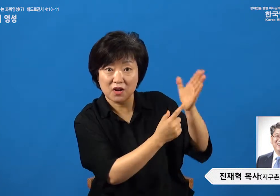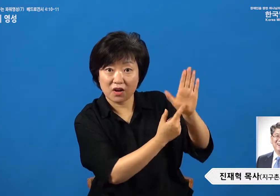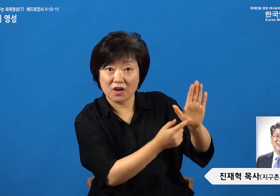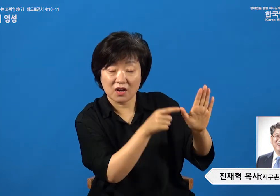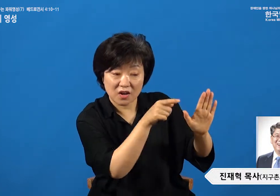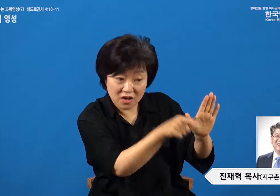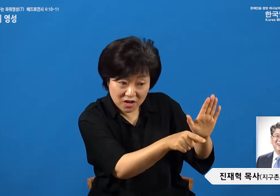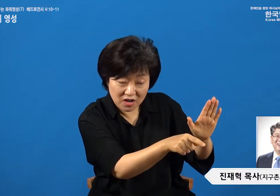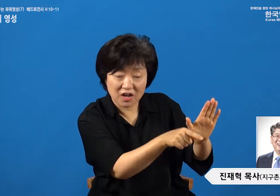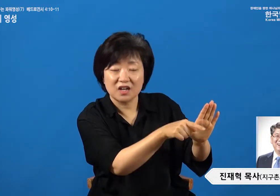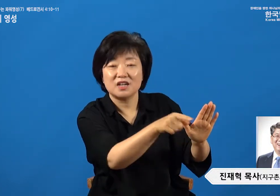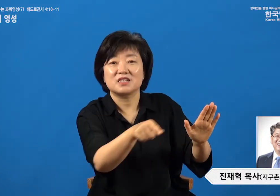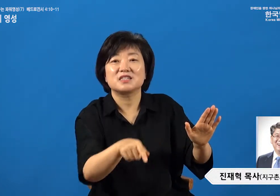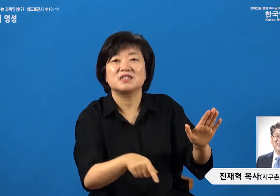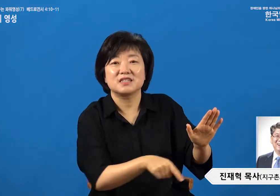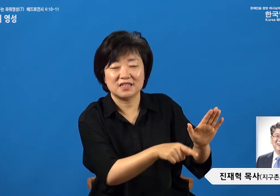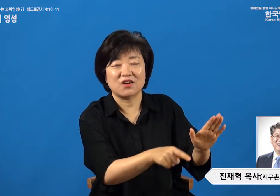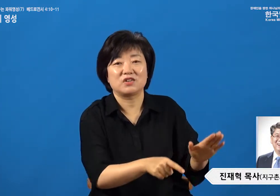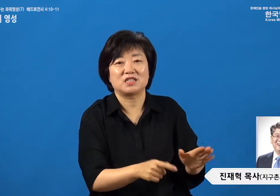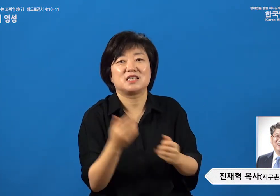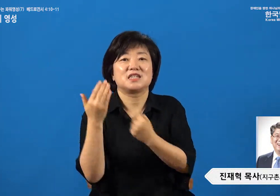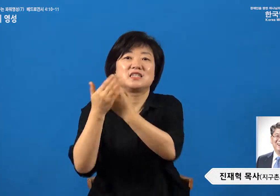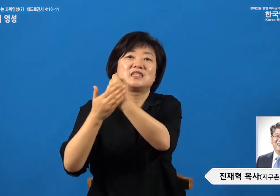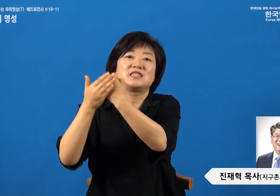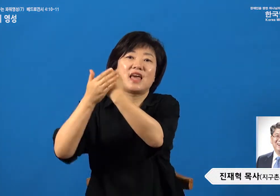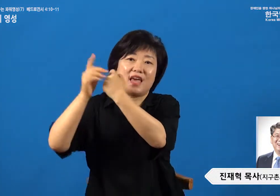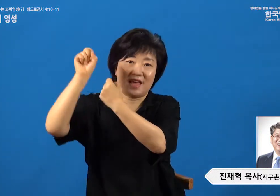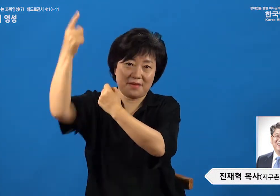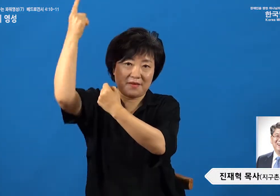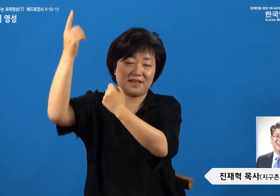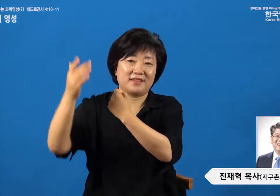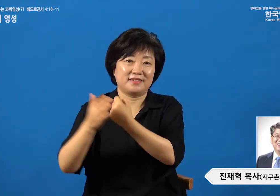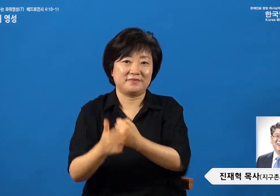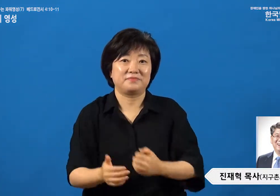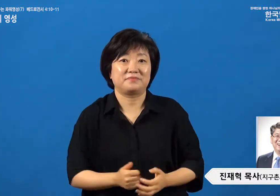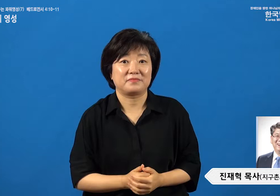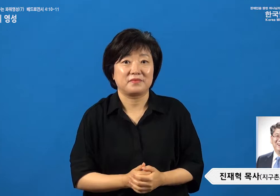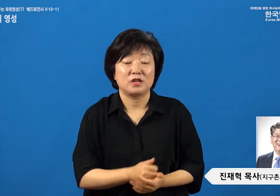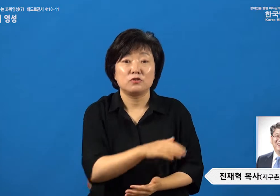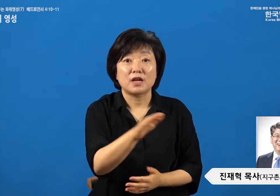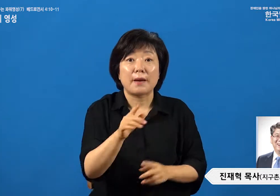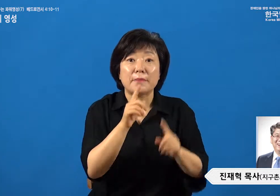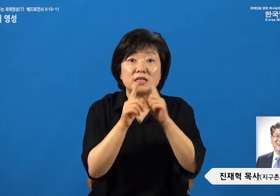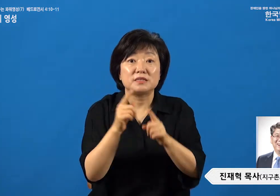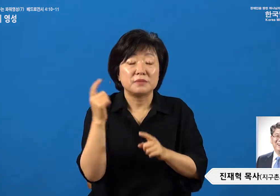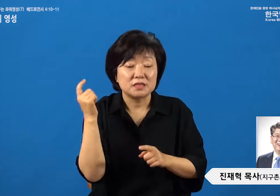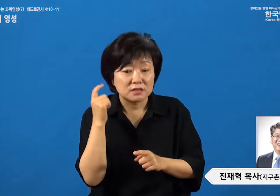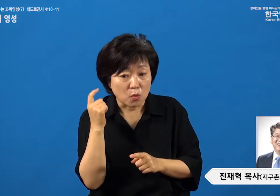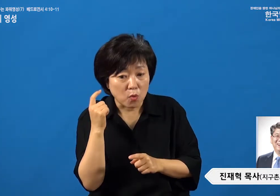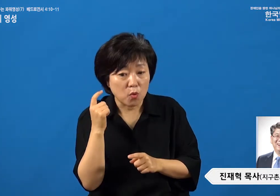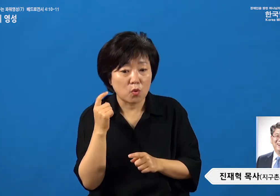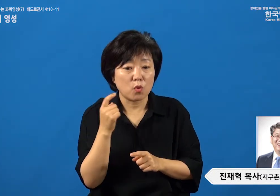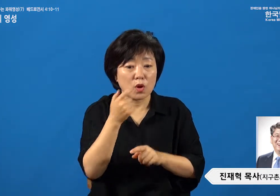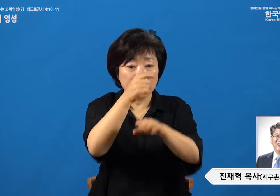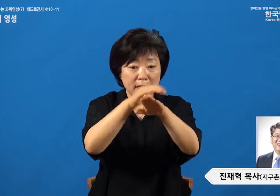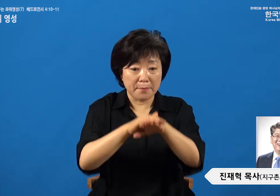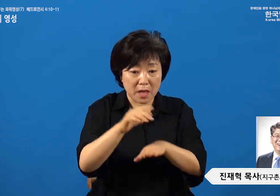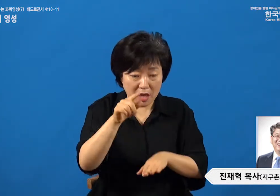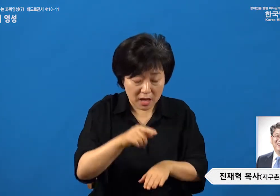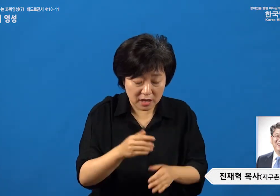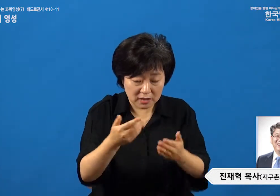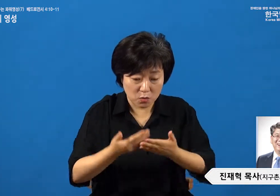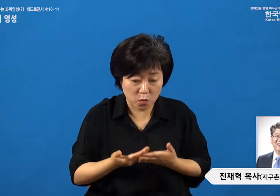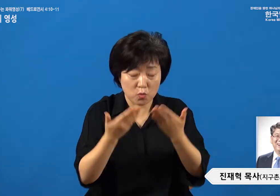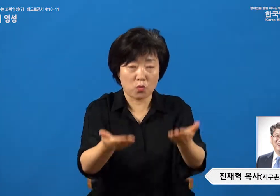결과가 은혜다라고 말씀하십니다. 우리는 말씀을 들으며 교회에 오며 예배를